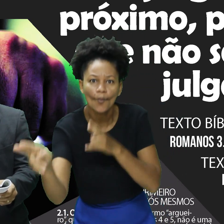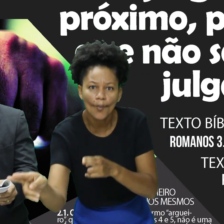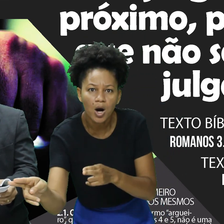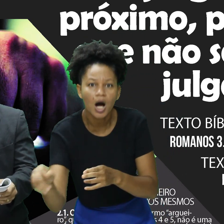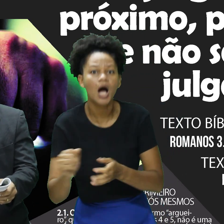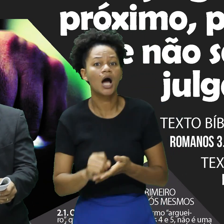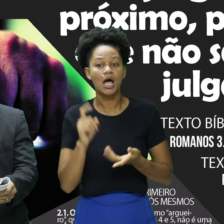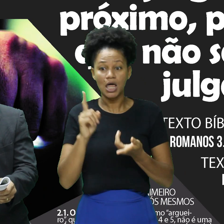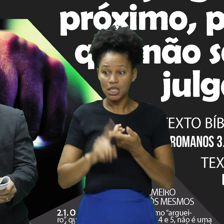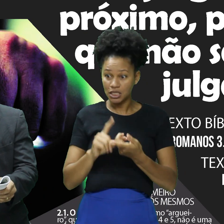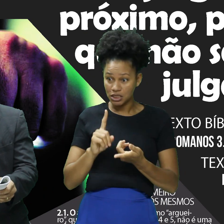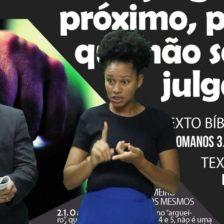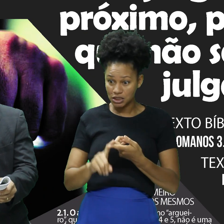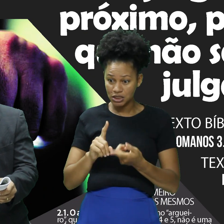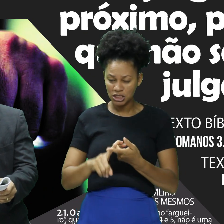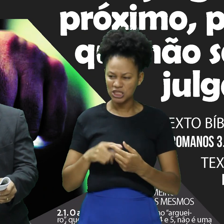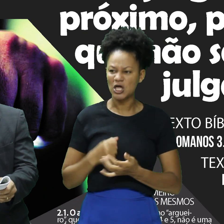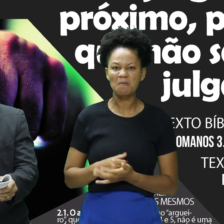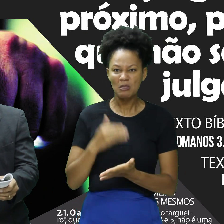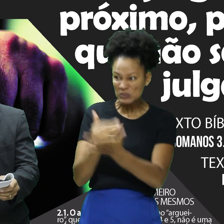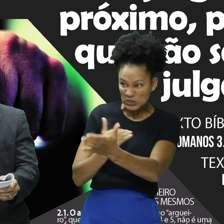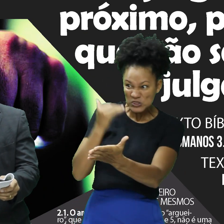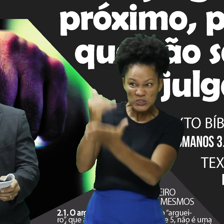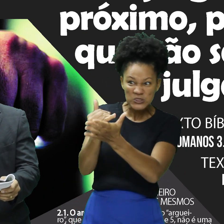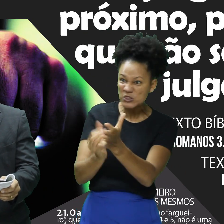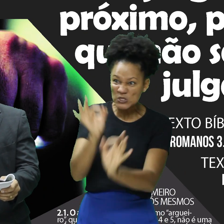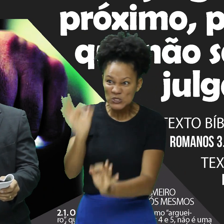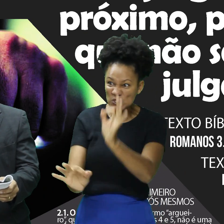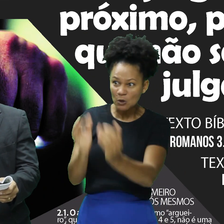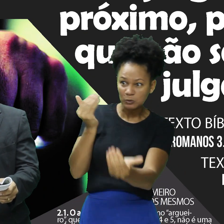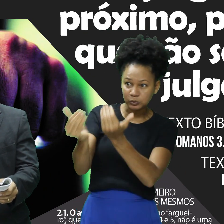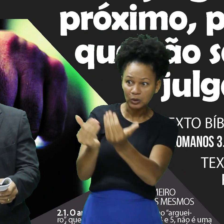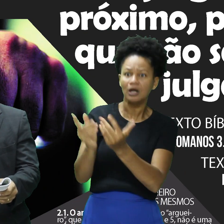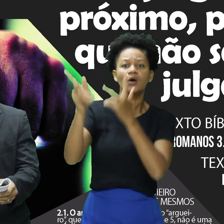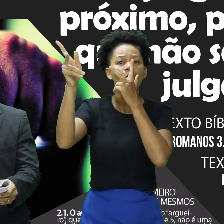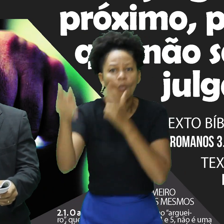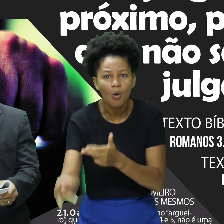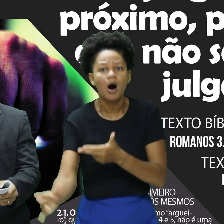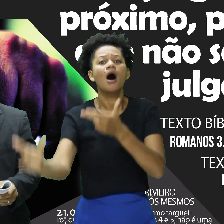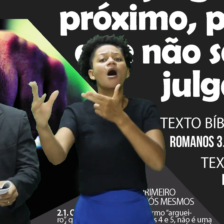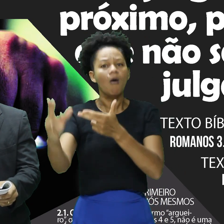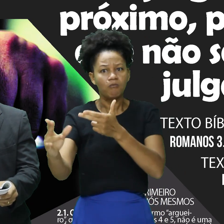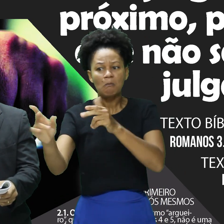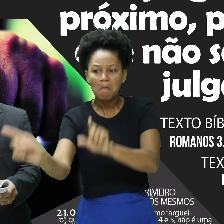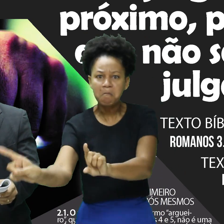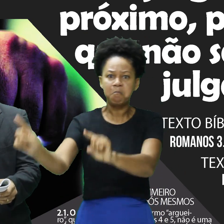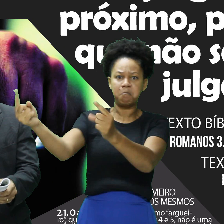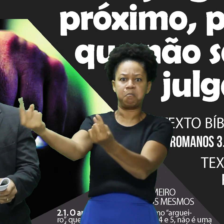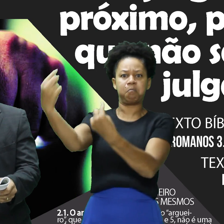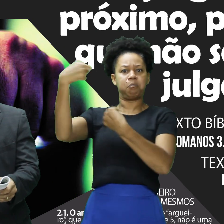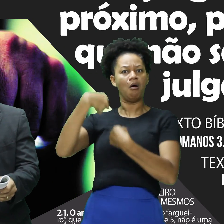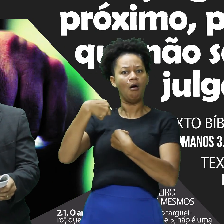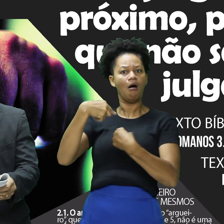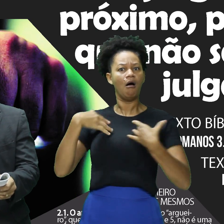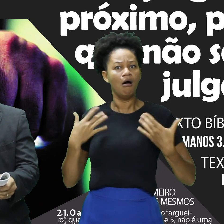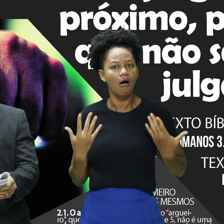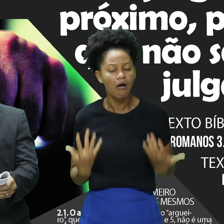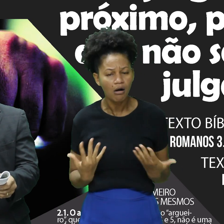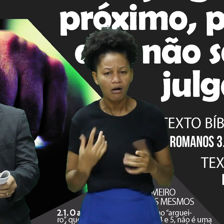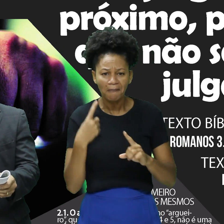medida com que tiverdes medido, vos hão de medir a vós. E por